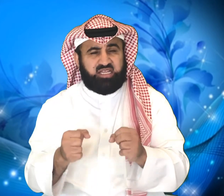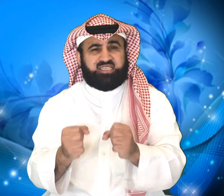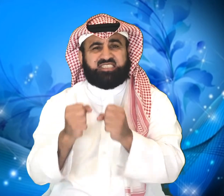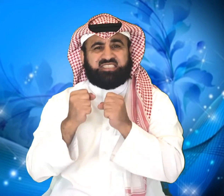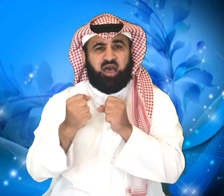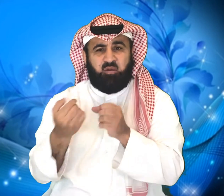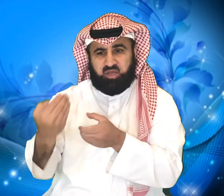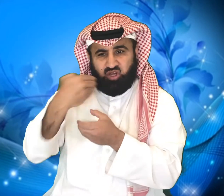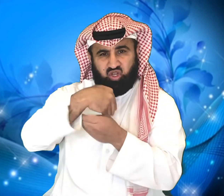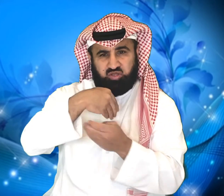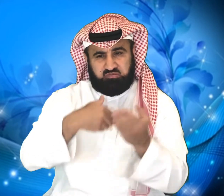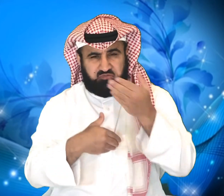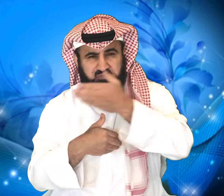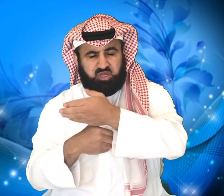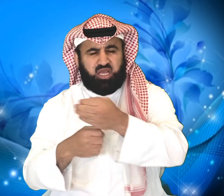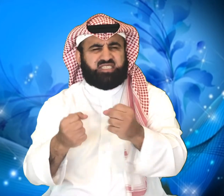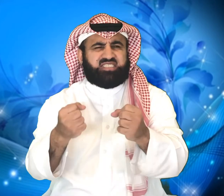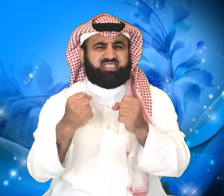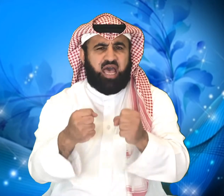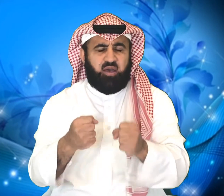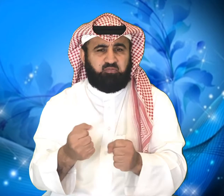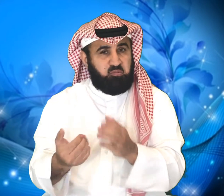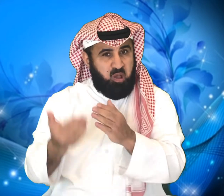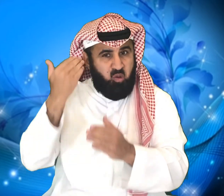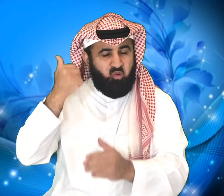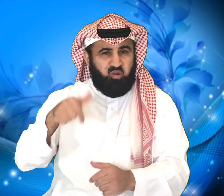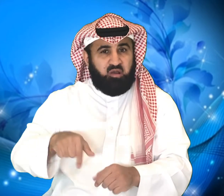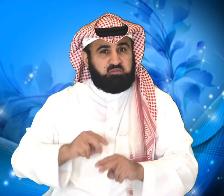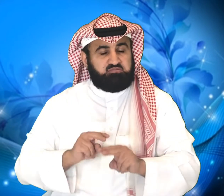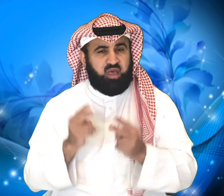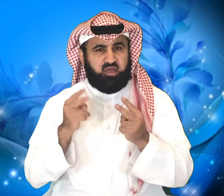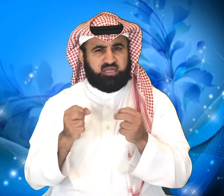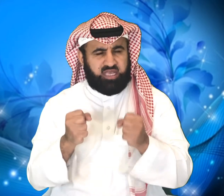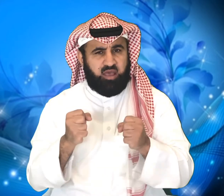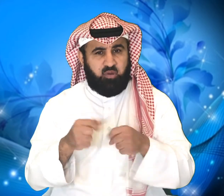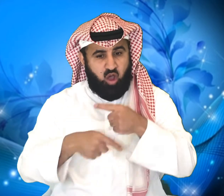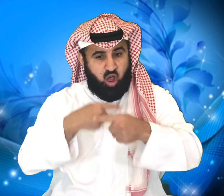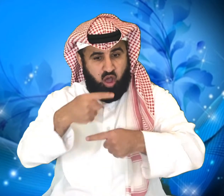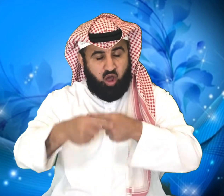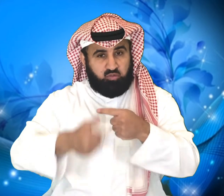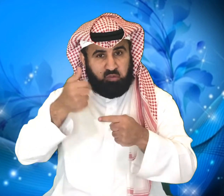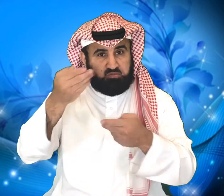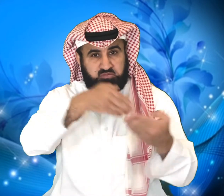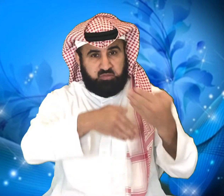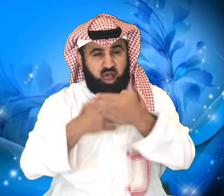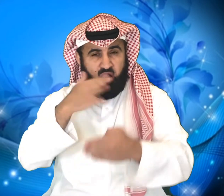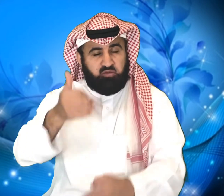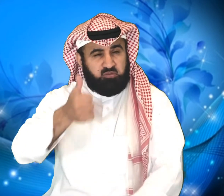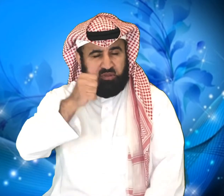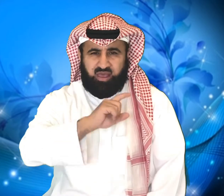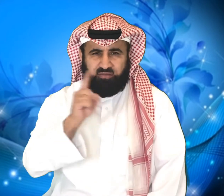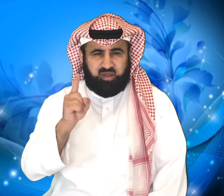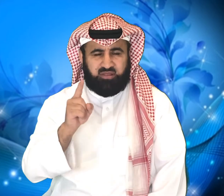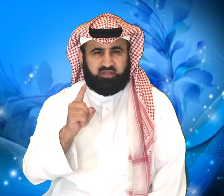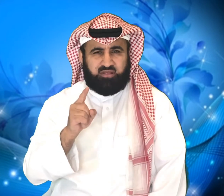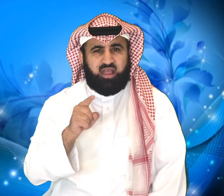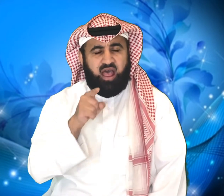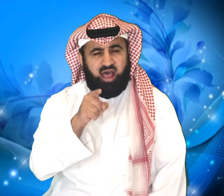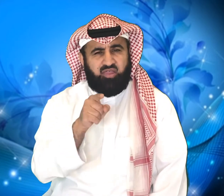التواصل بالحضور والزيارة أصبح صعبا أن يكون ذلك بشكل مستمر قريب،